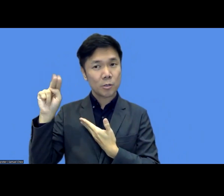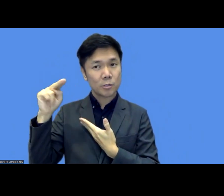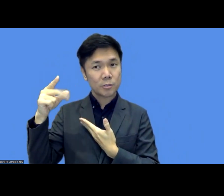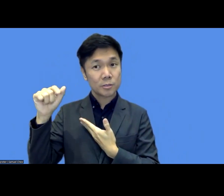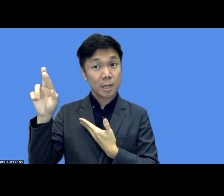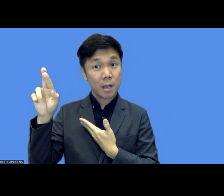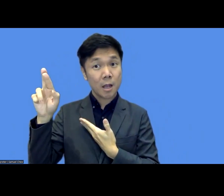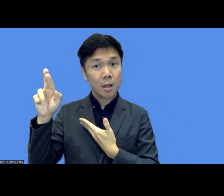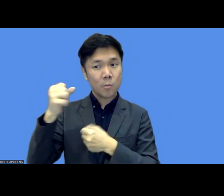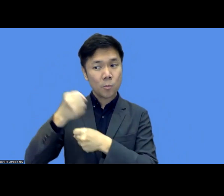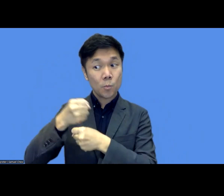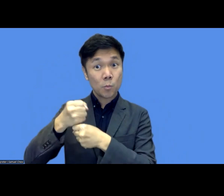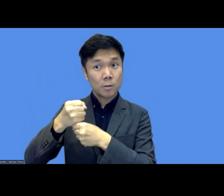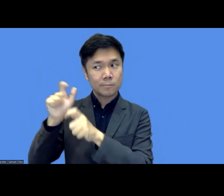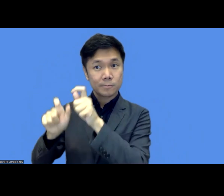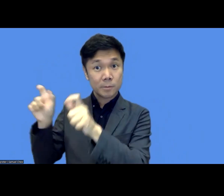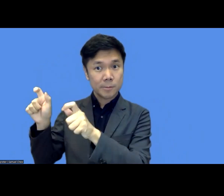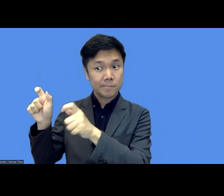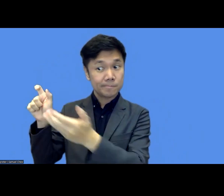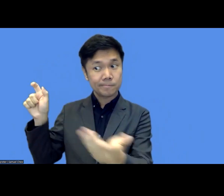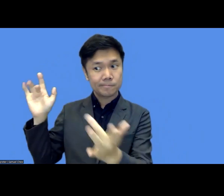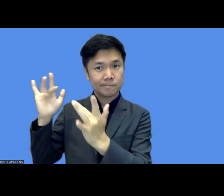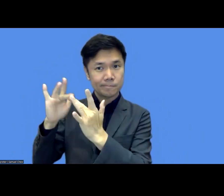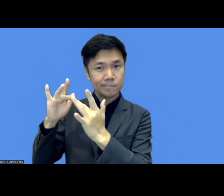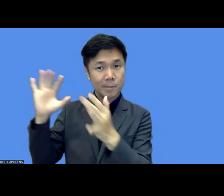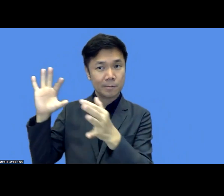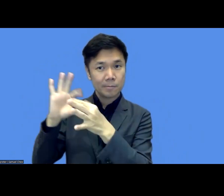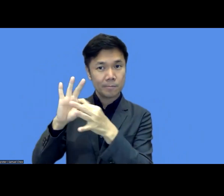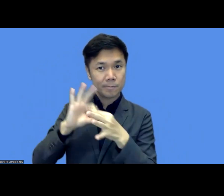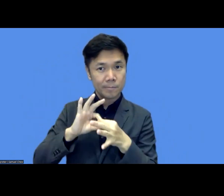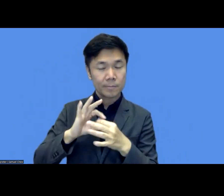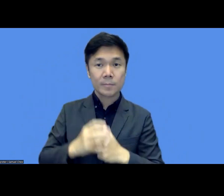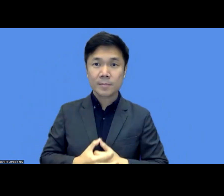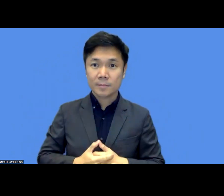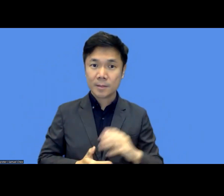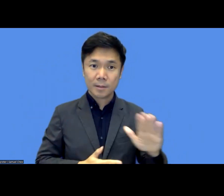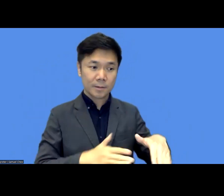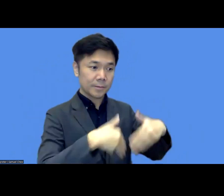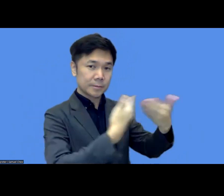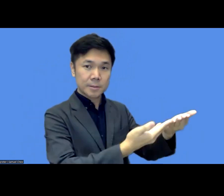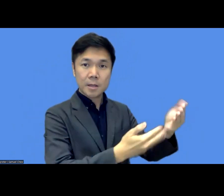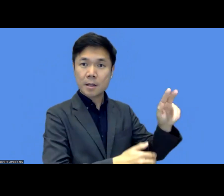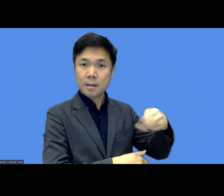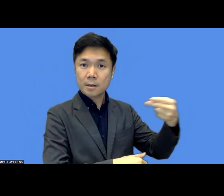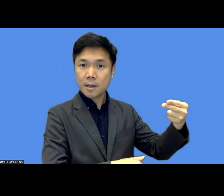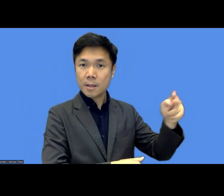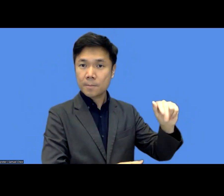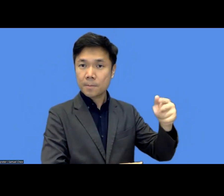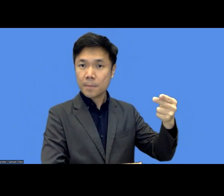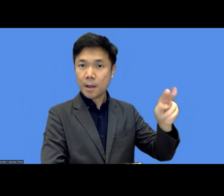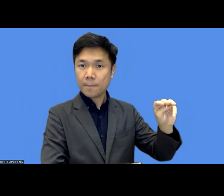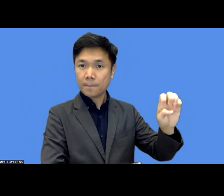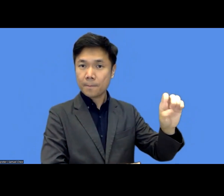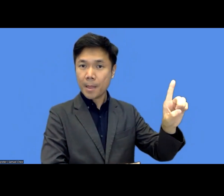con los colegas de esa organización de UNHCR. Ahora voy a darle la palabra a Ahmed.